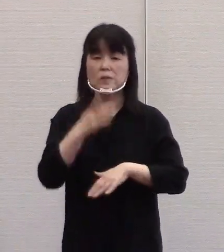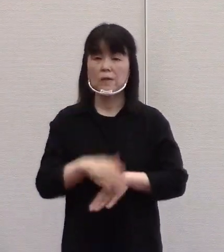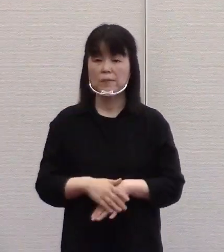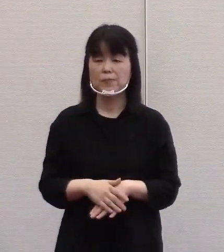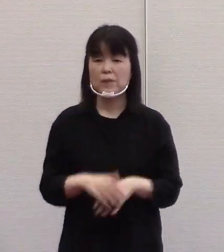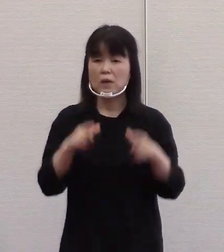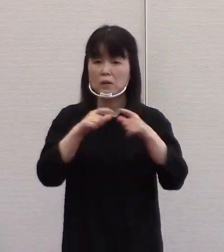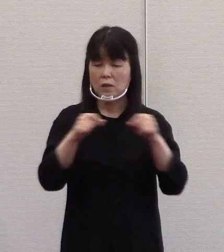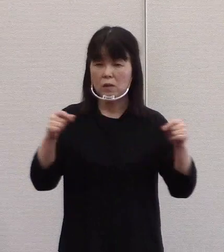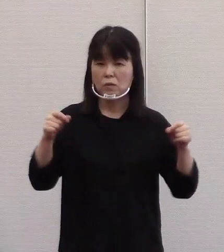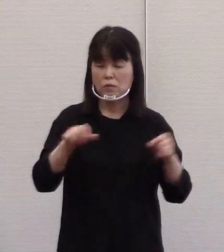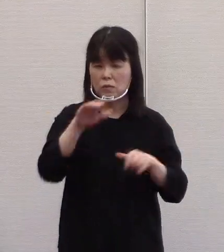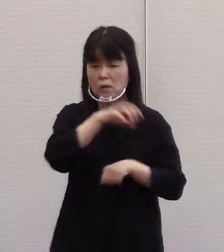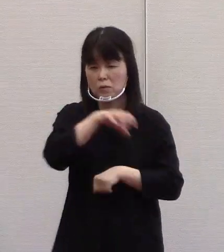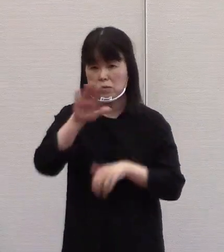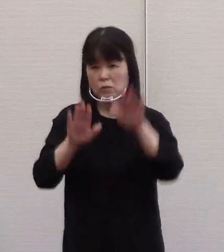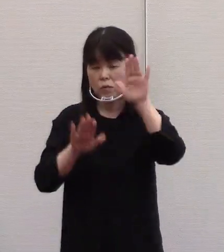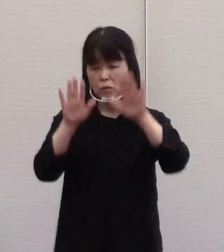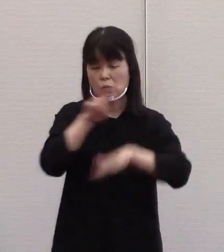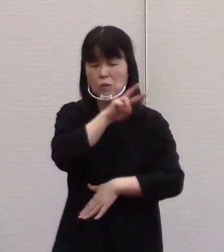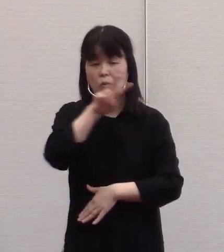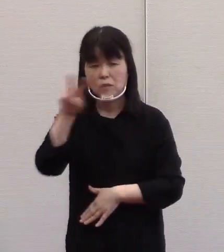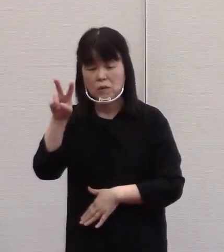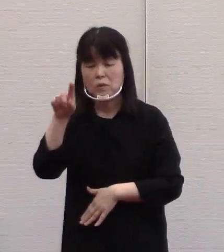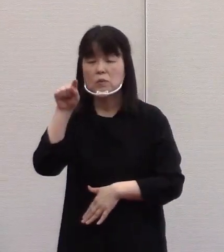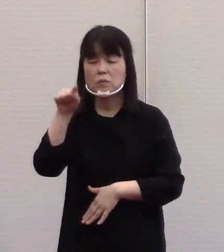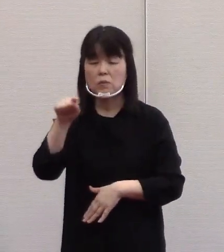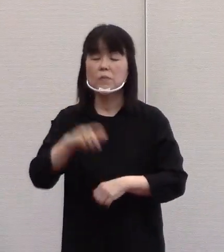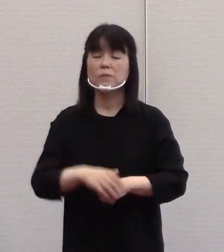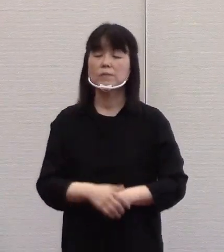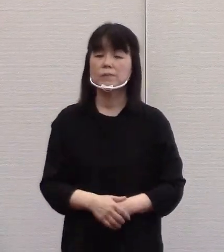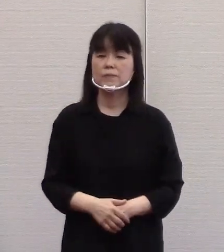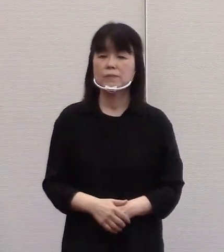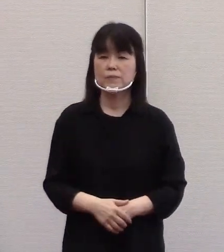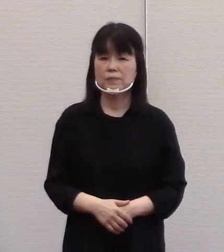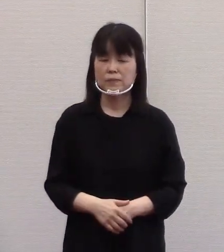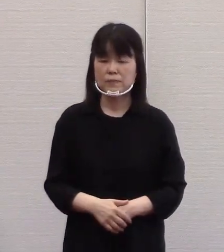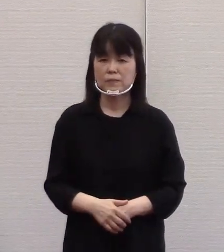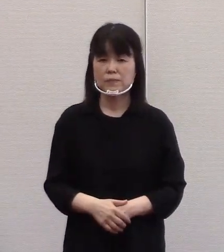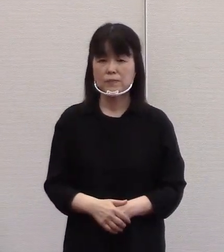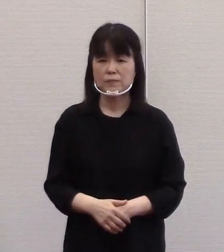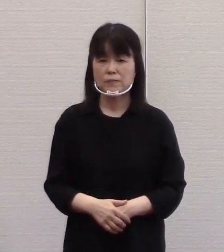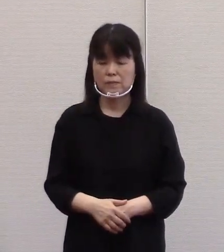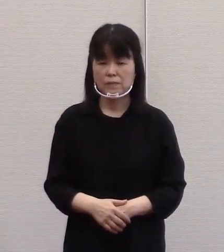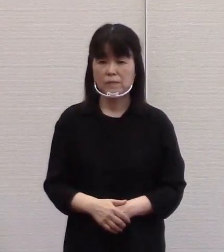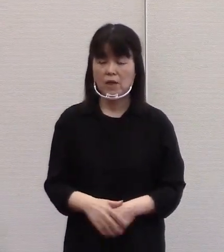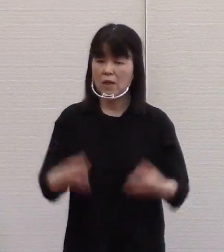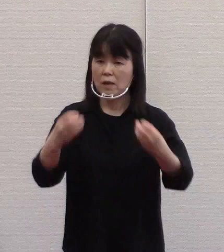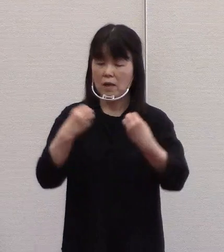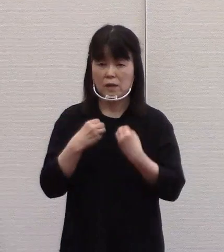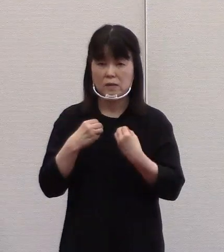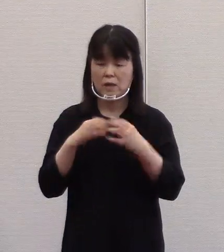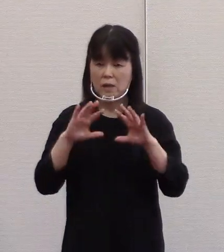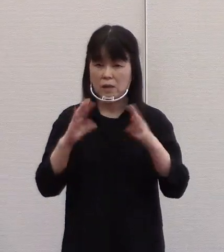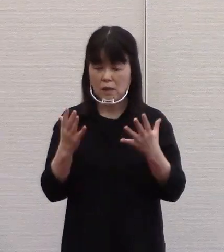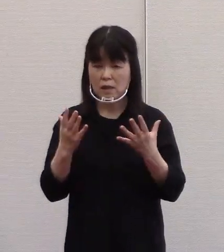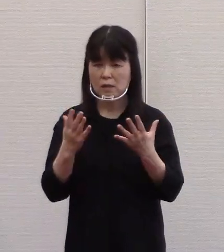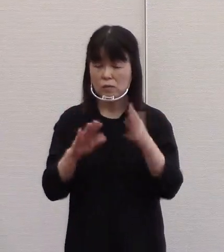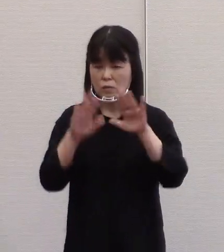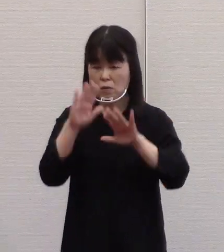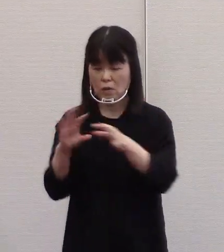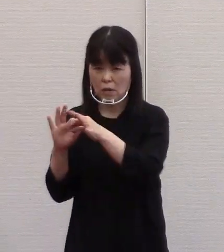状況等を見ている中でですね、とてもその次はないとは言えないという覚悟